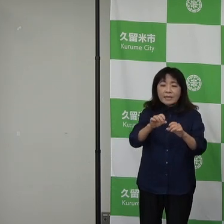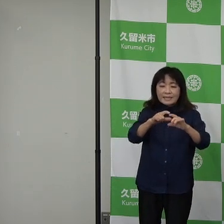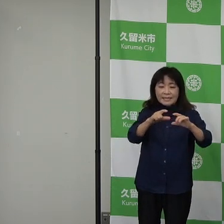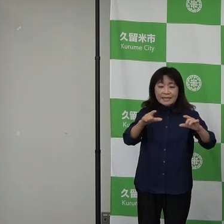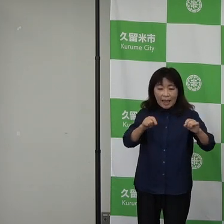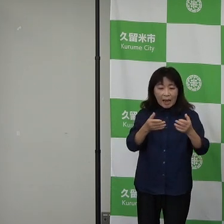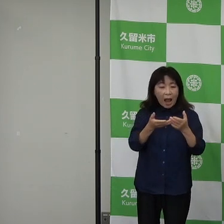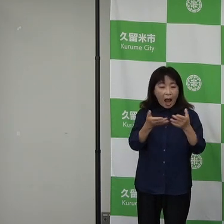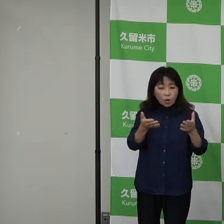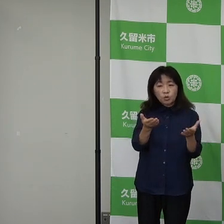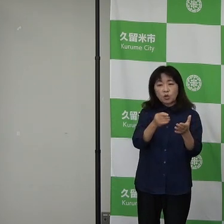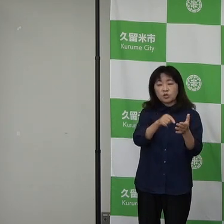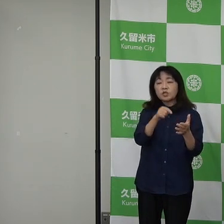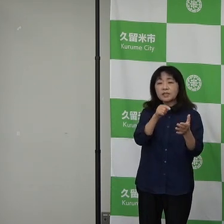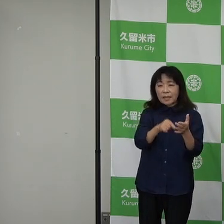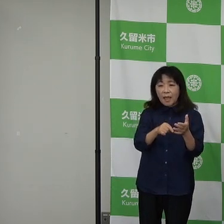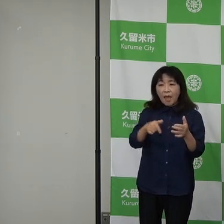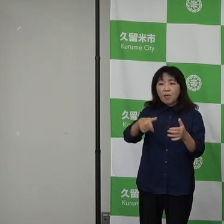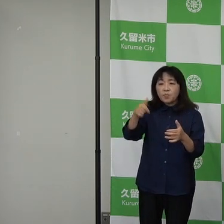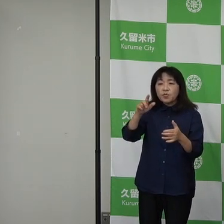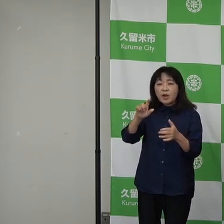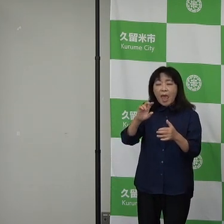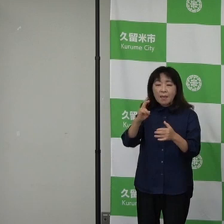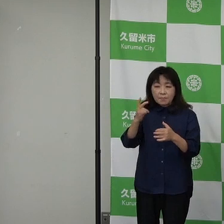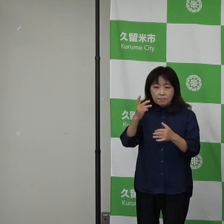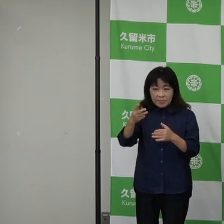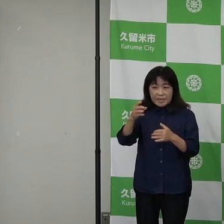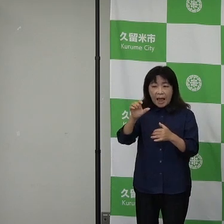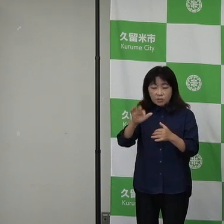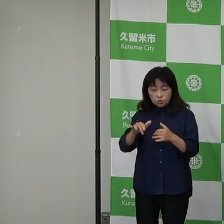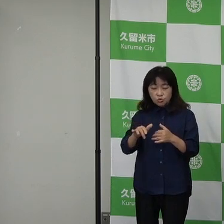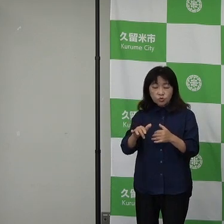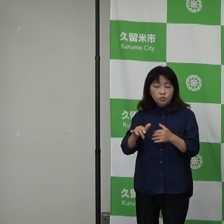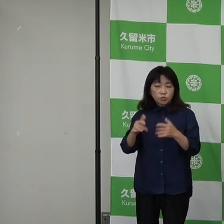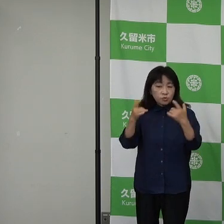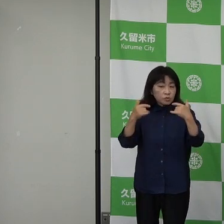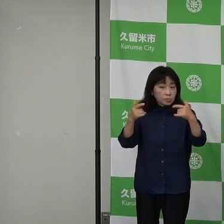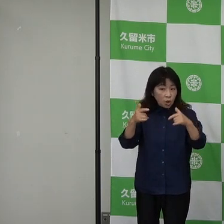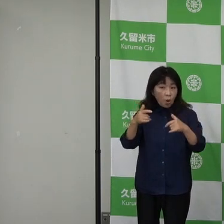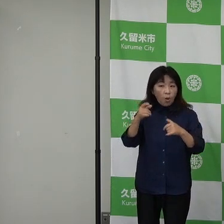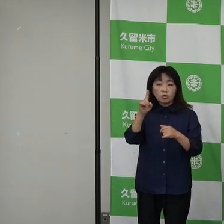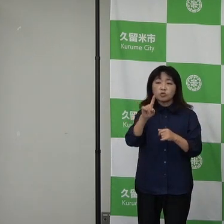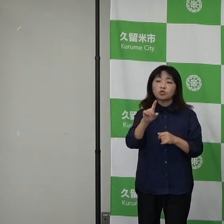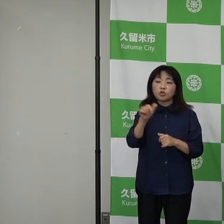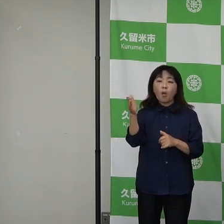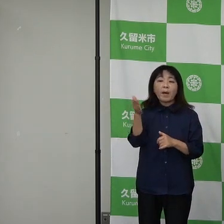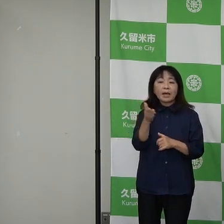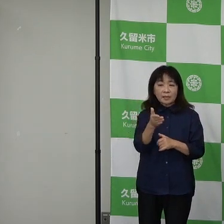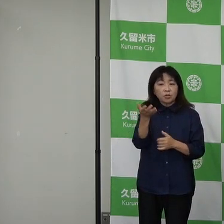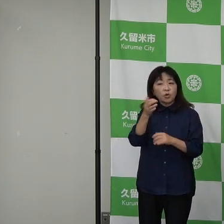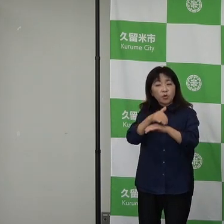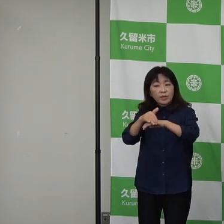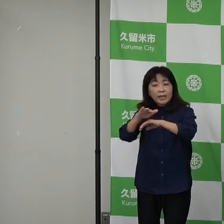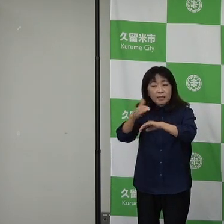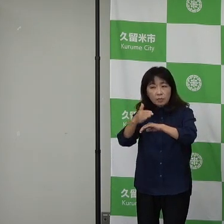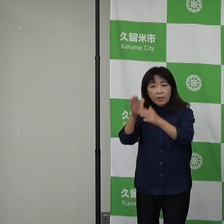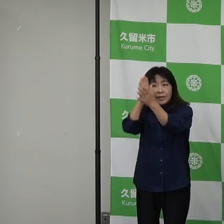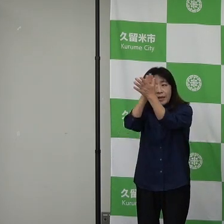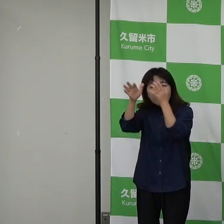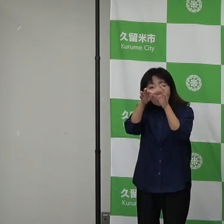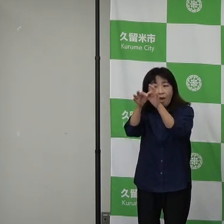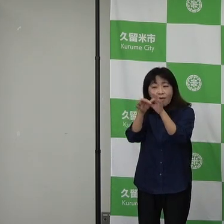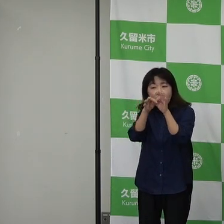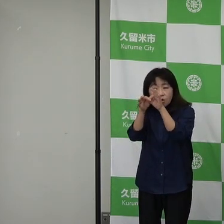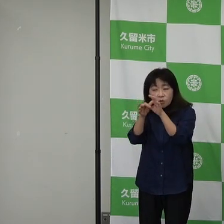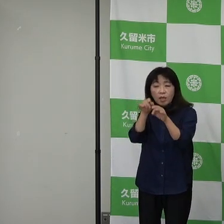業についてプレミアム率、先日 15% としておりましたが、それから県との連携により